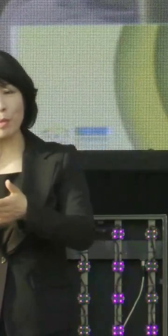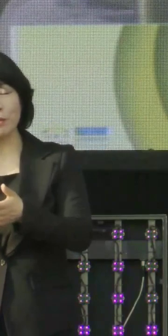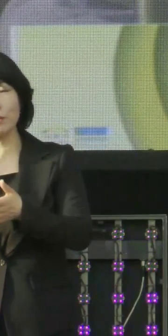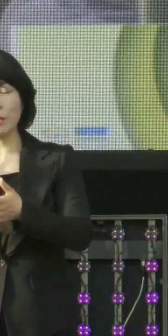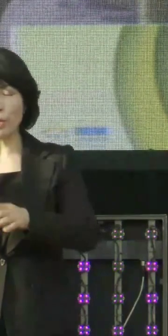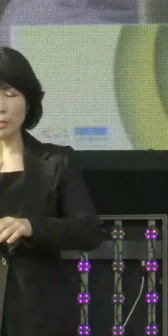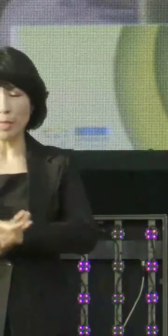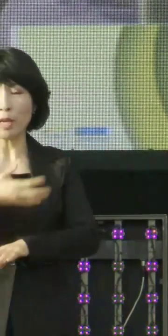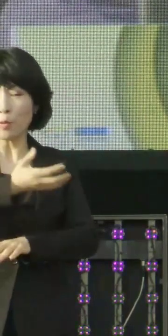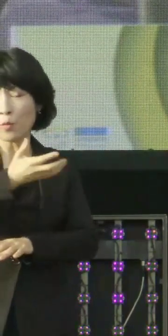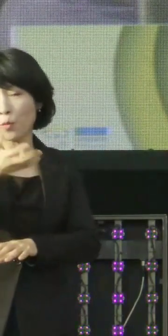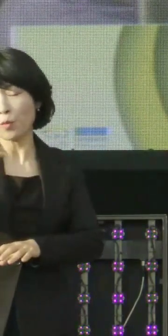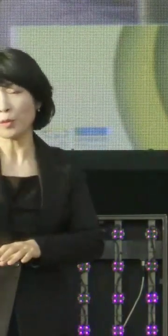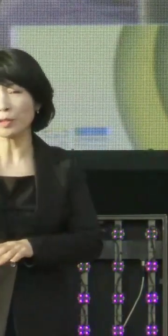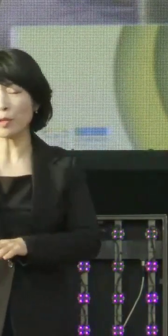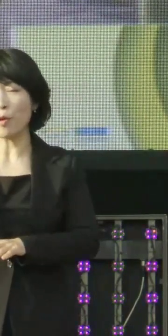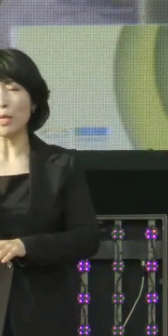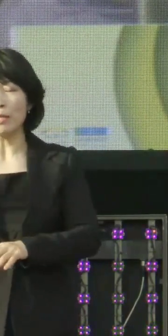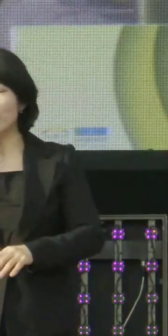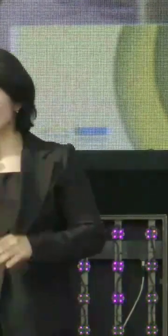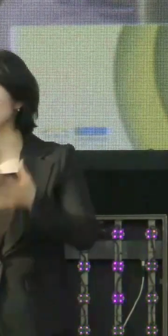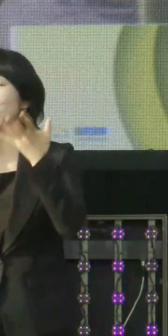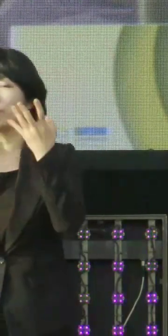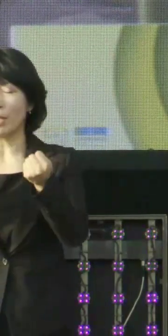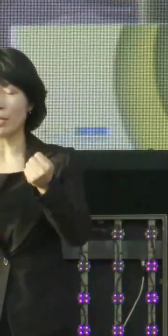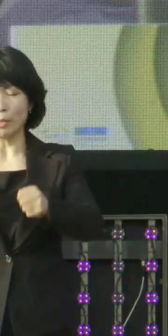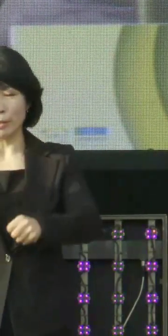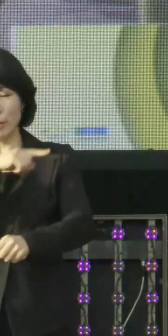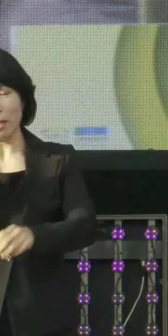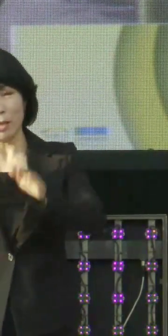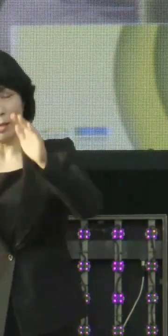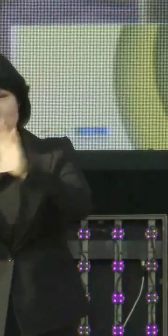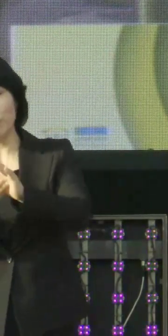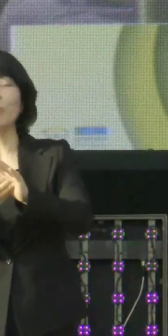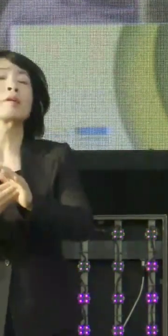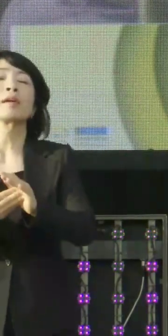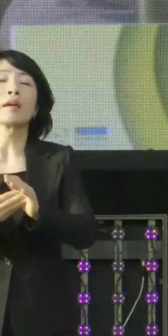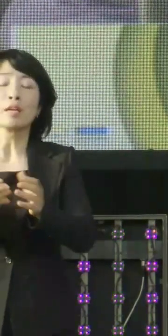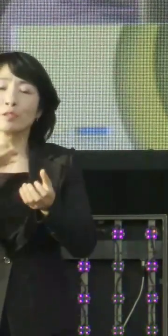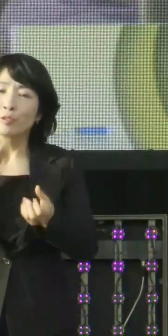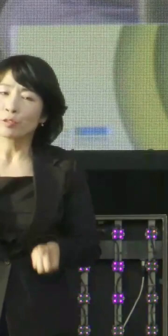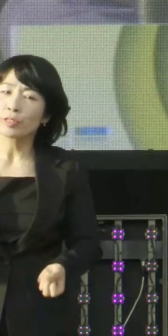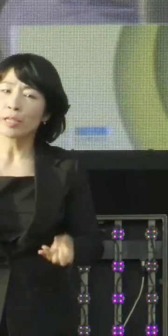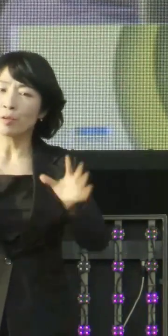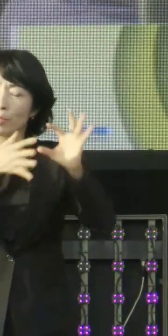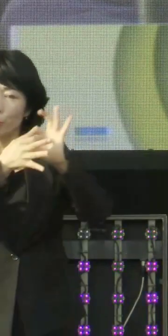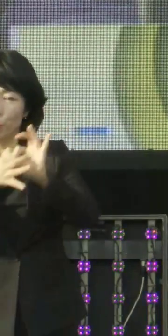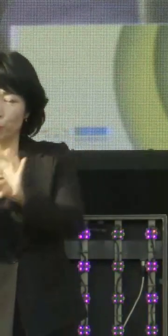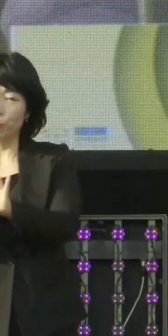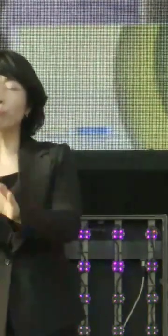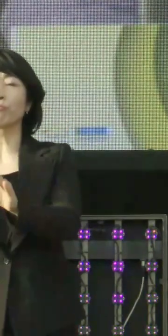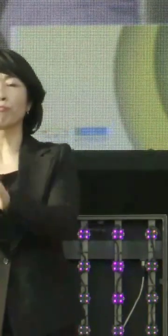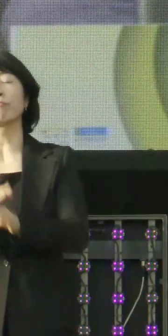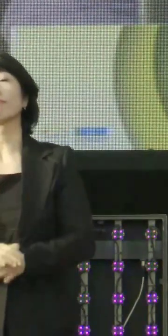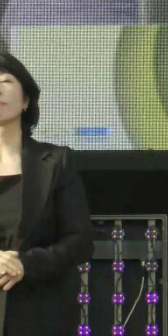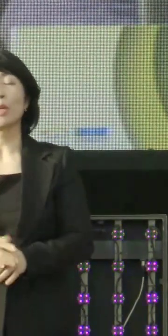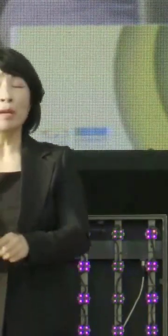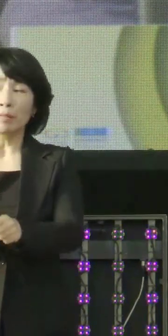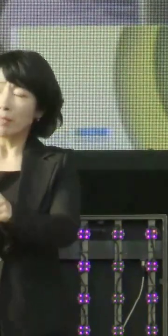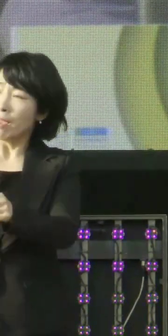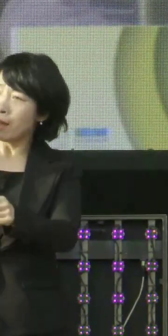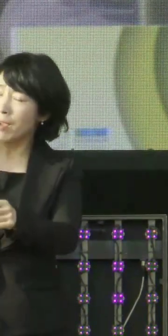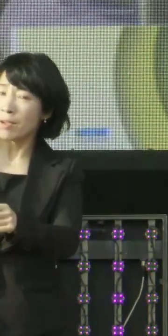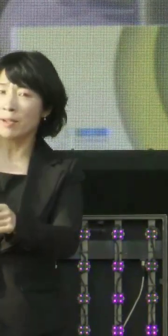넘어 세계가 주목하는 최고의 축제로 자리매김하여 왔습니다. 지난